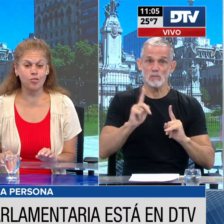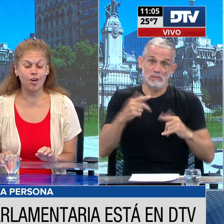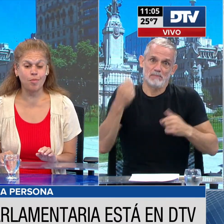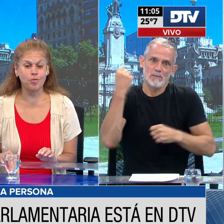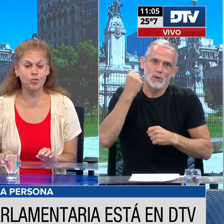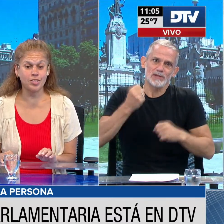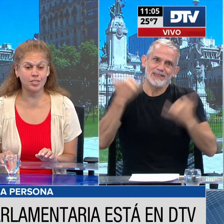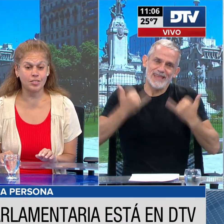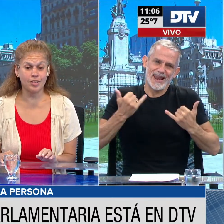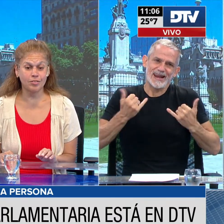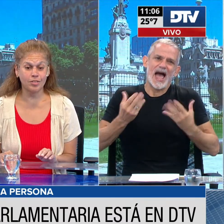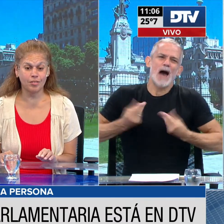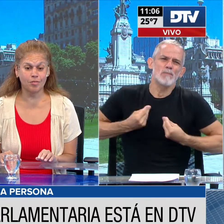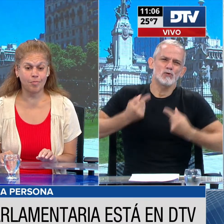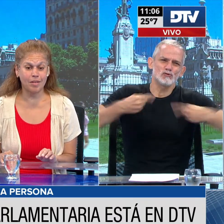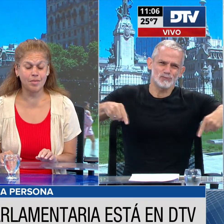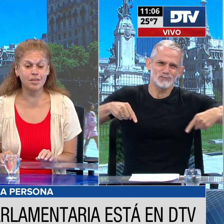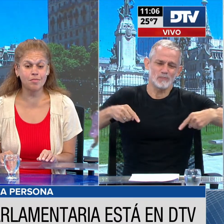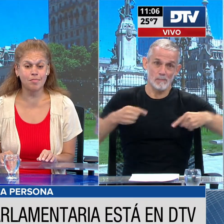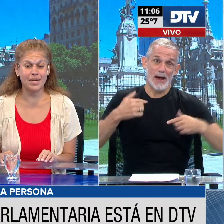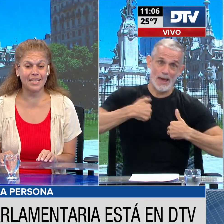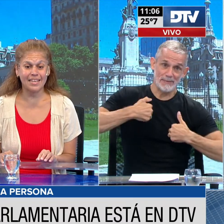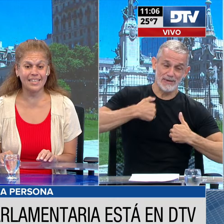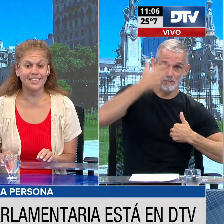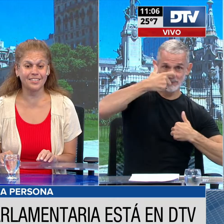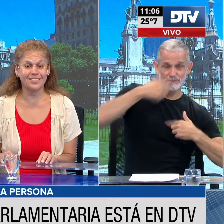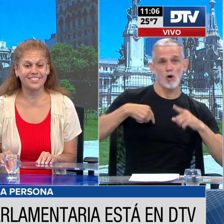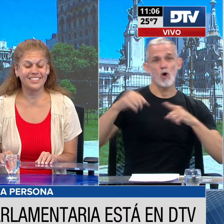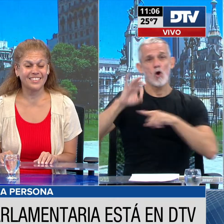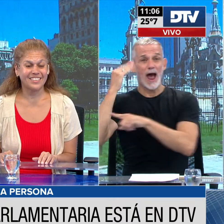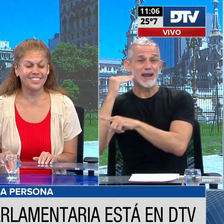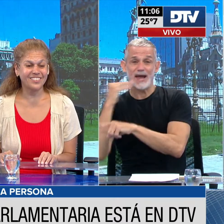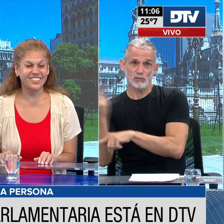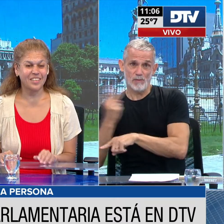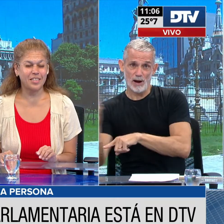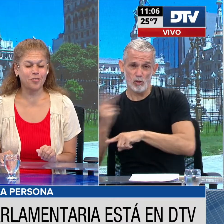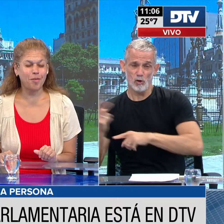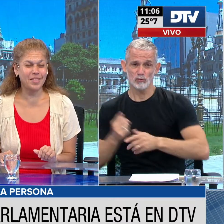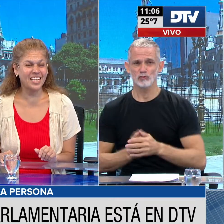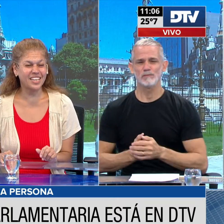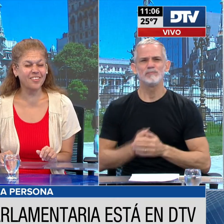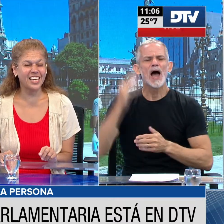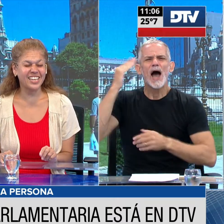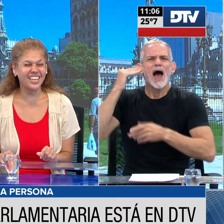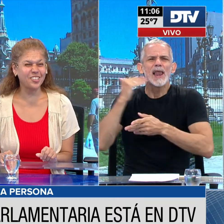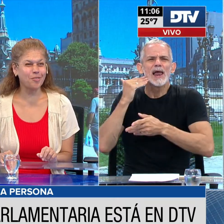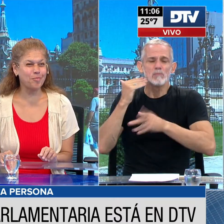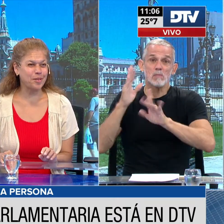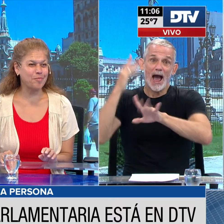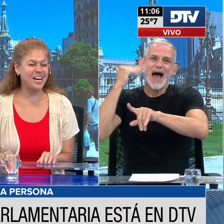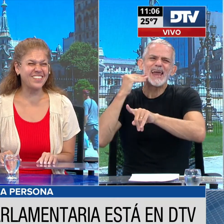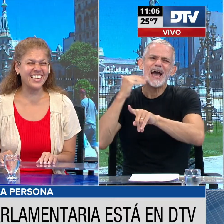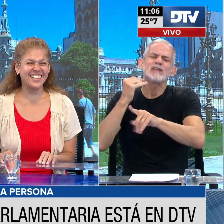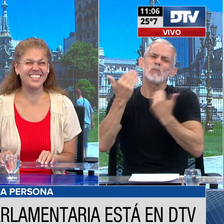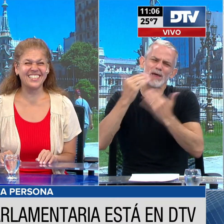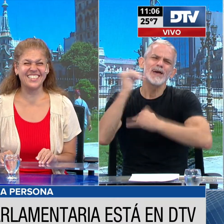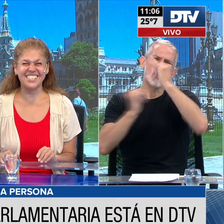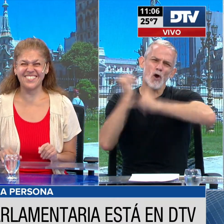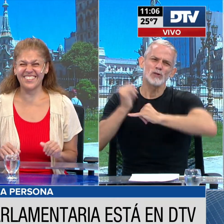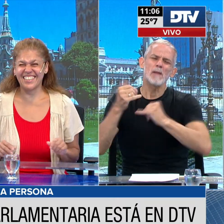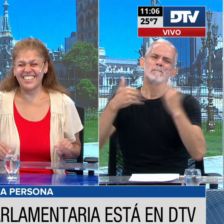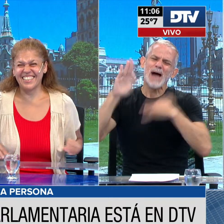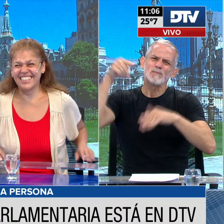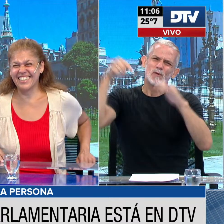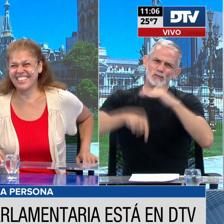recursos y con los apoyos necesarios tanto para mí como para Alejandro. Bueno. ¿No? Y de todas maneras, Alejandro, creo que Alejandro va a poder más hablar de